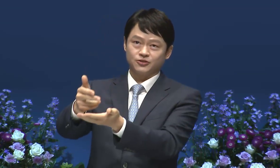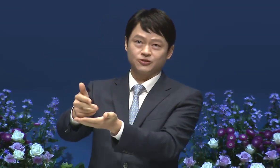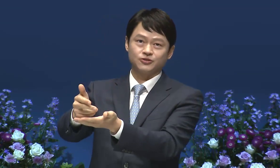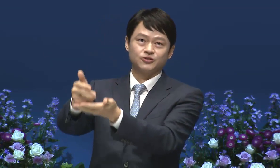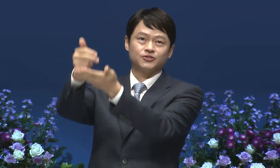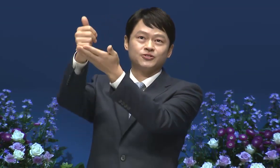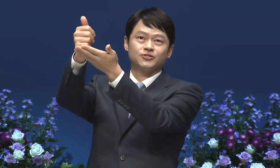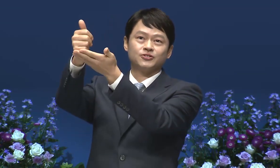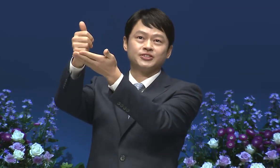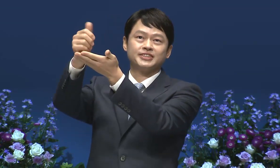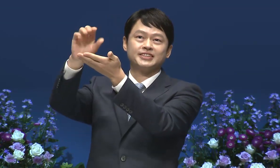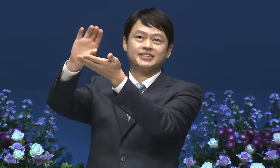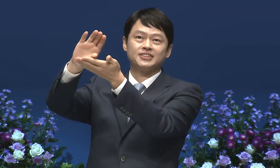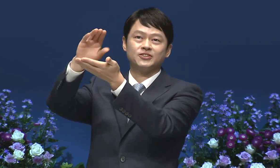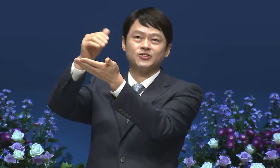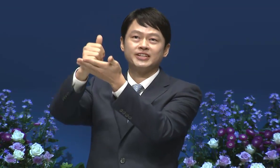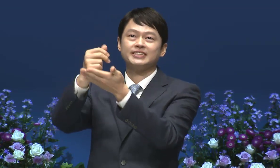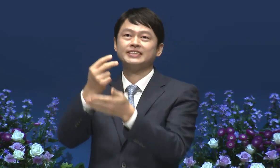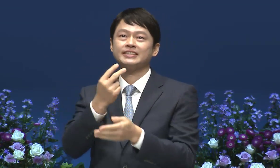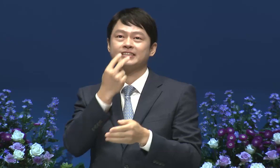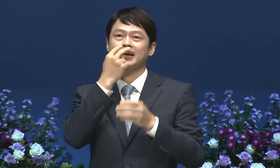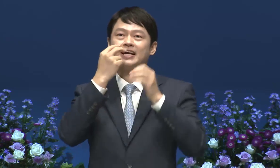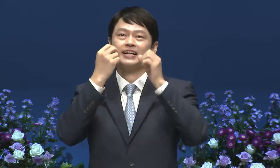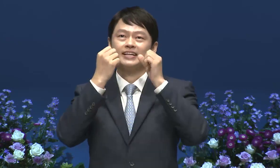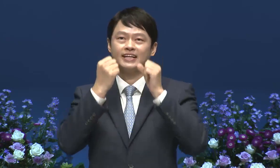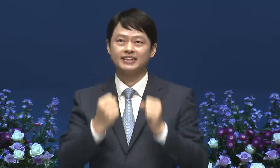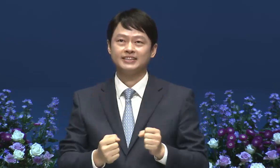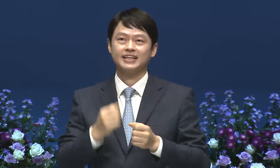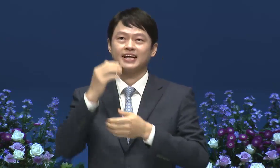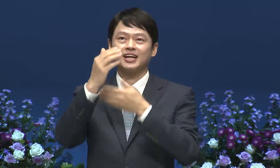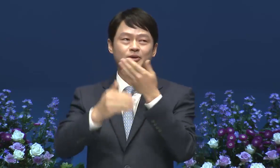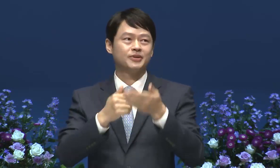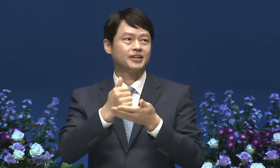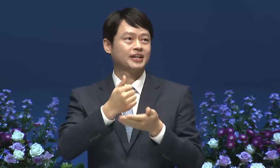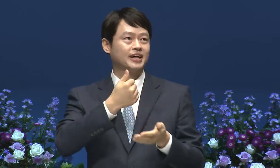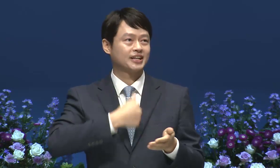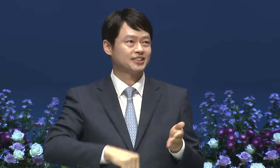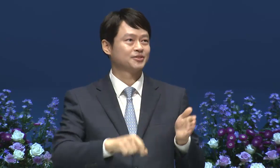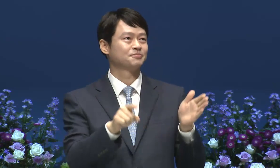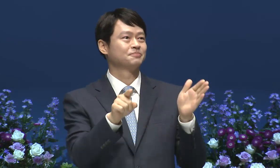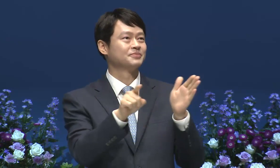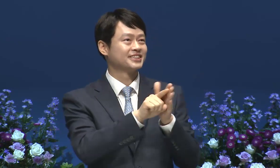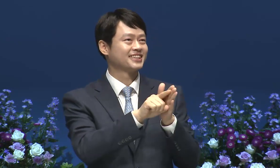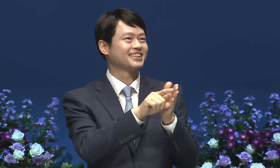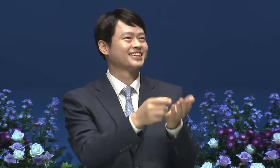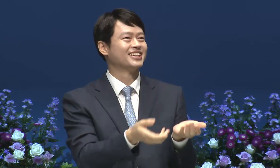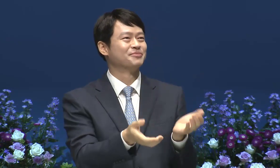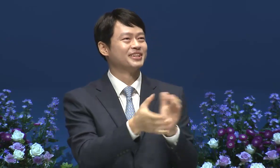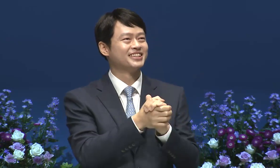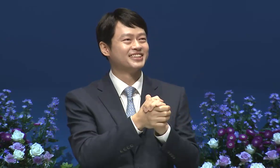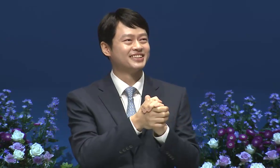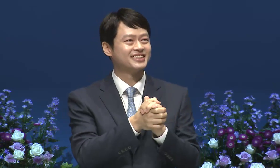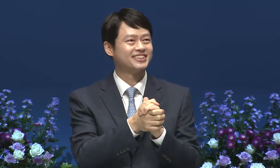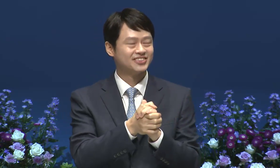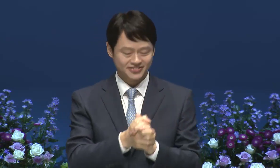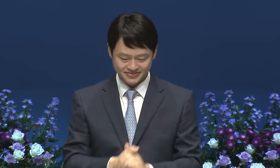주세요. 주는 그리스도시요 살아계신 하나님의 아들이십니다.